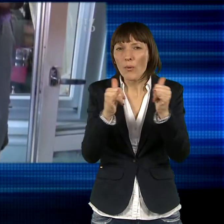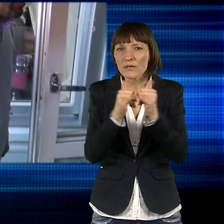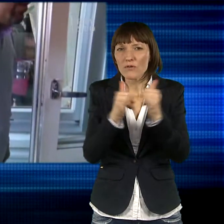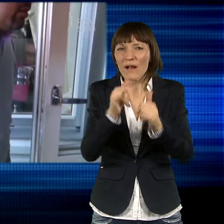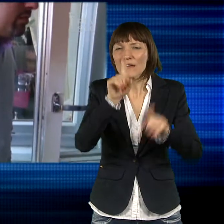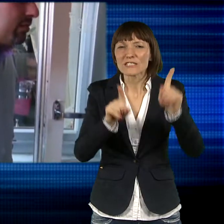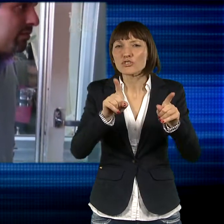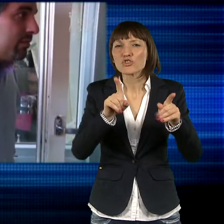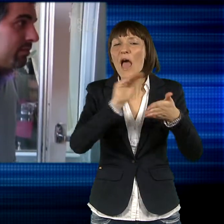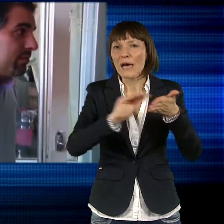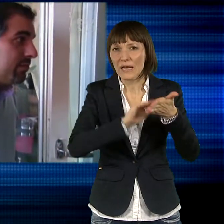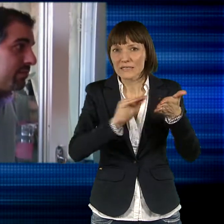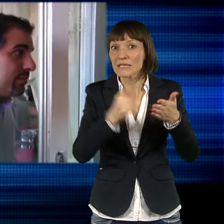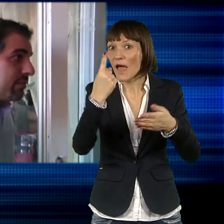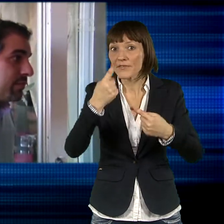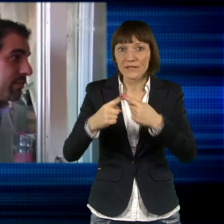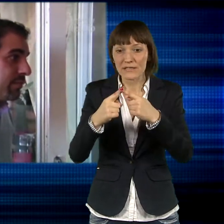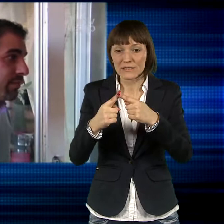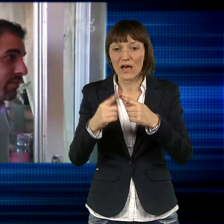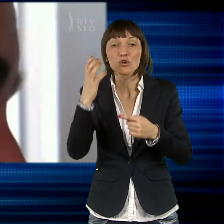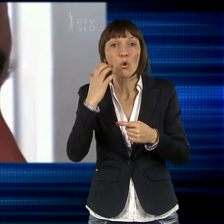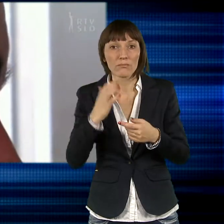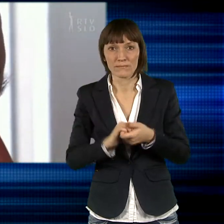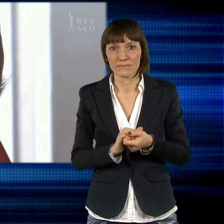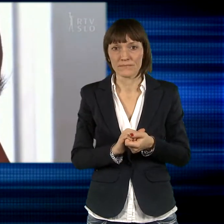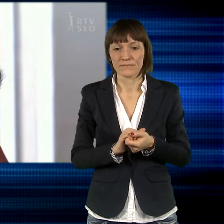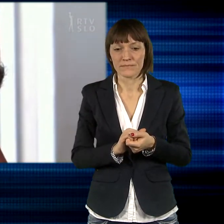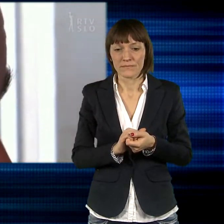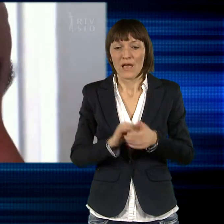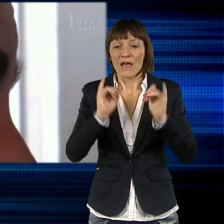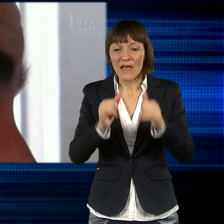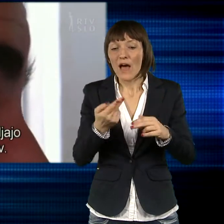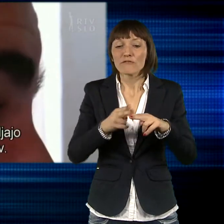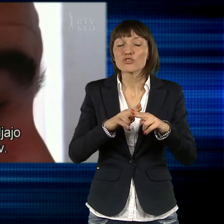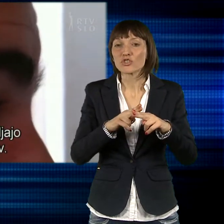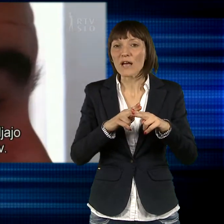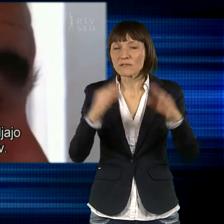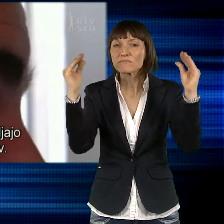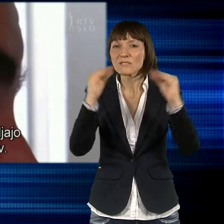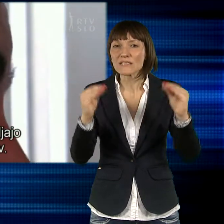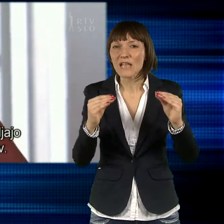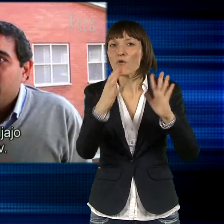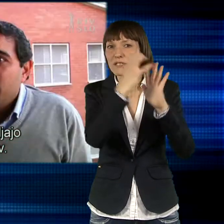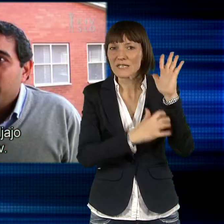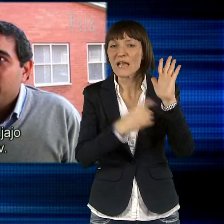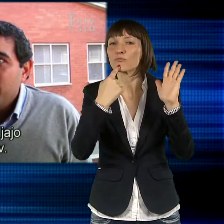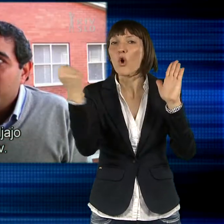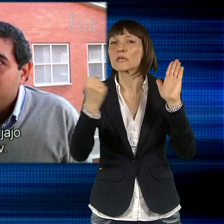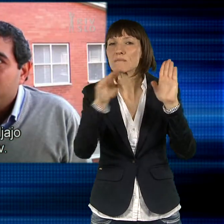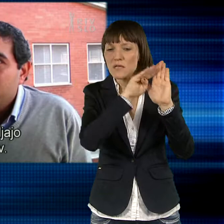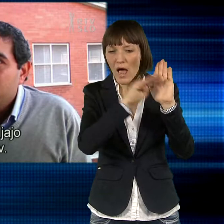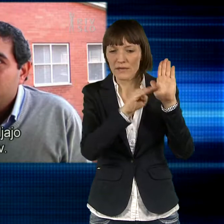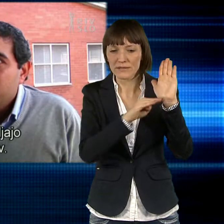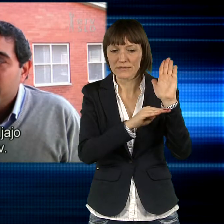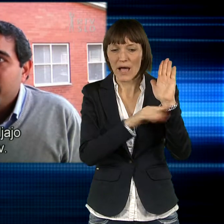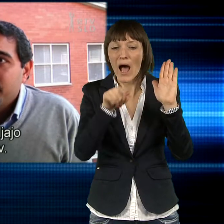4000 oseb obsegajoč register. Edini kriterij – Rom. Yeah, they make a list all the time for criminal